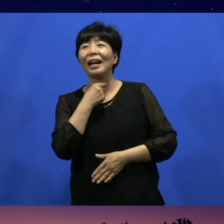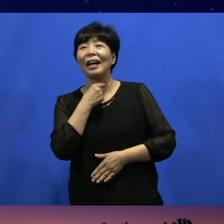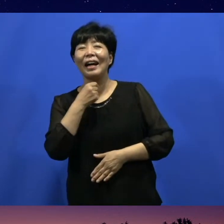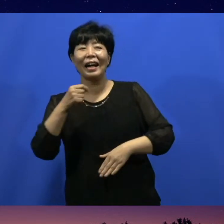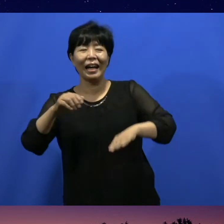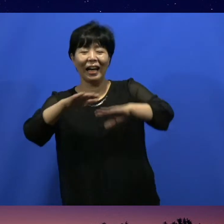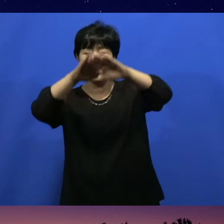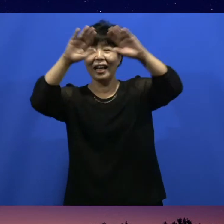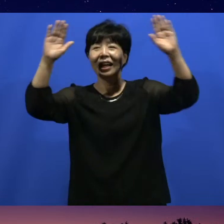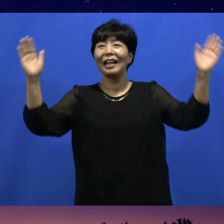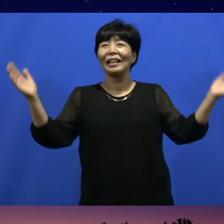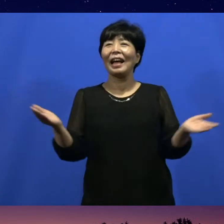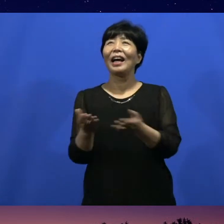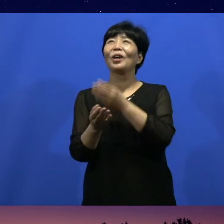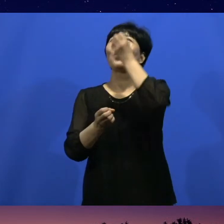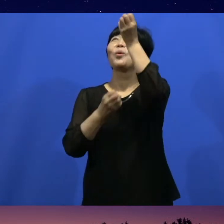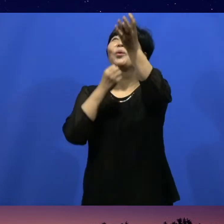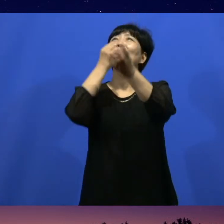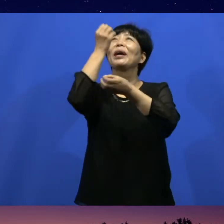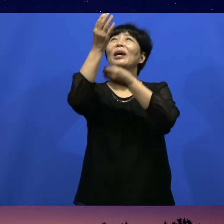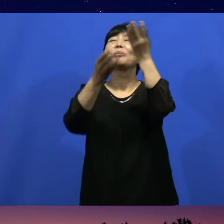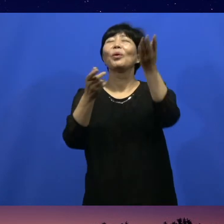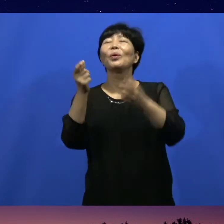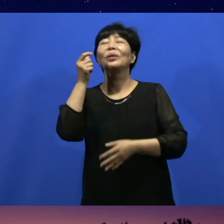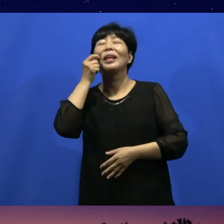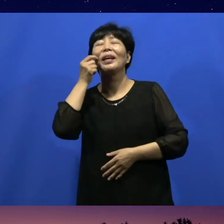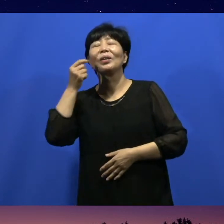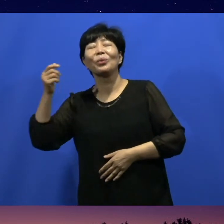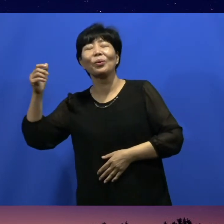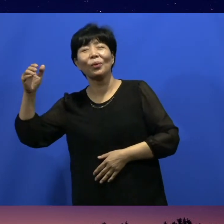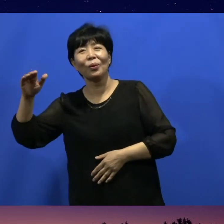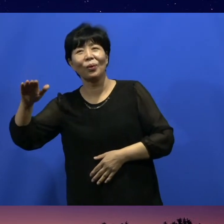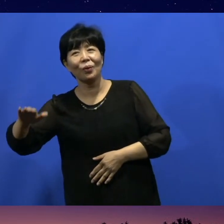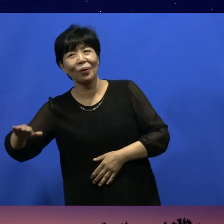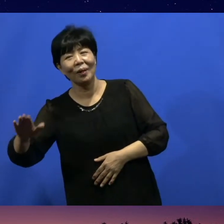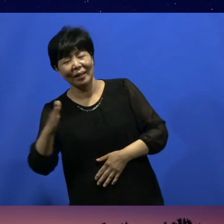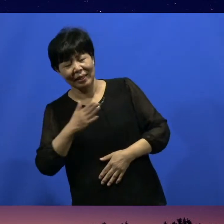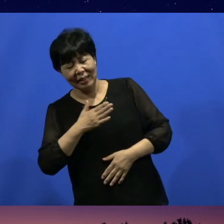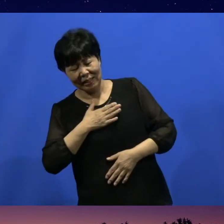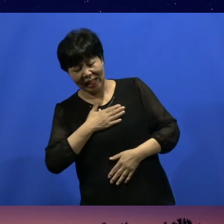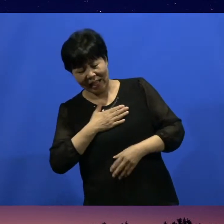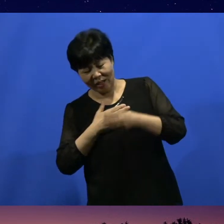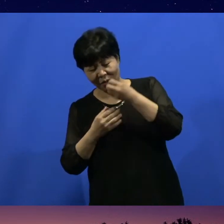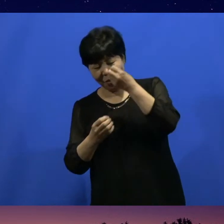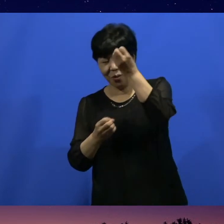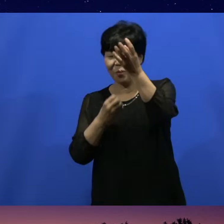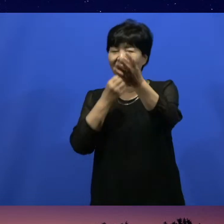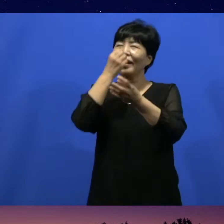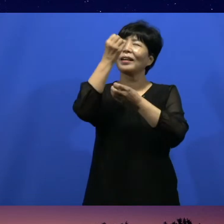표현하리라. 다 고백 못해도 다